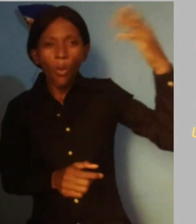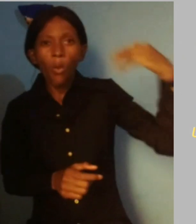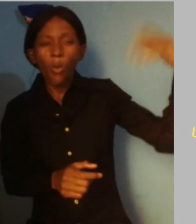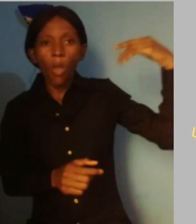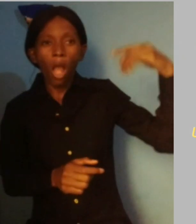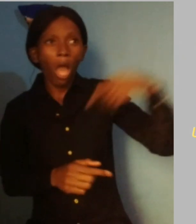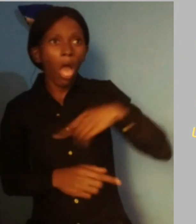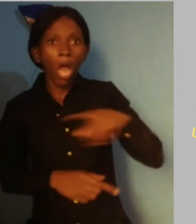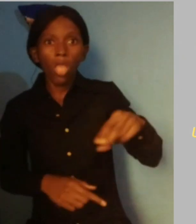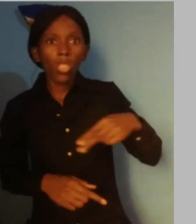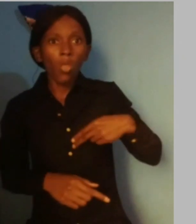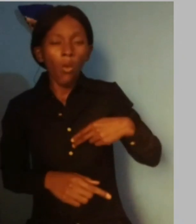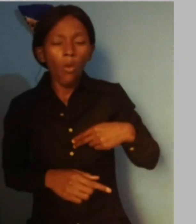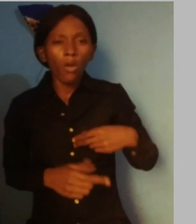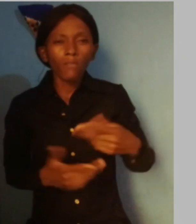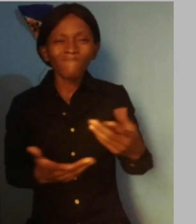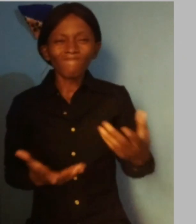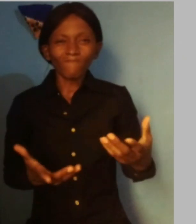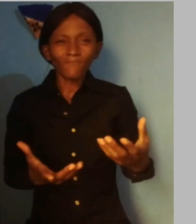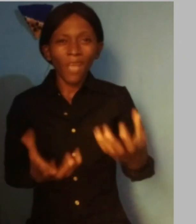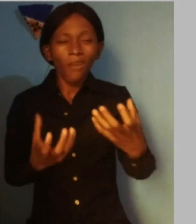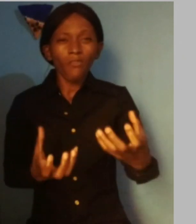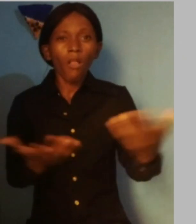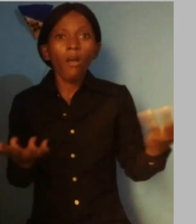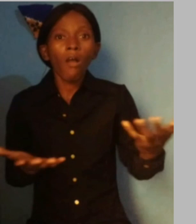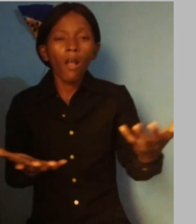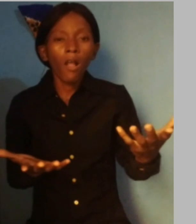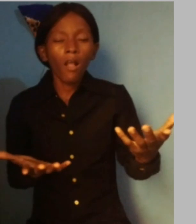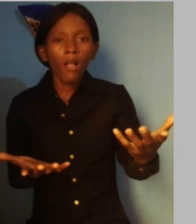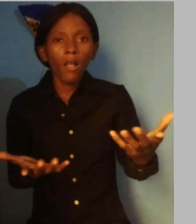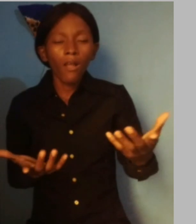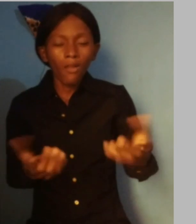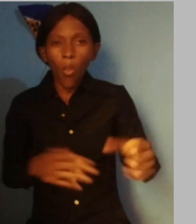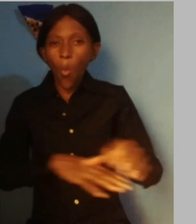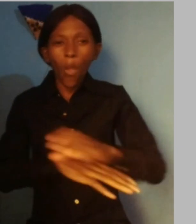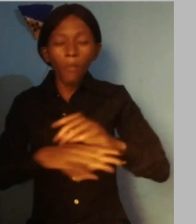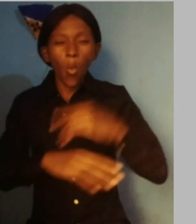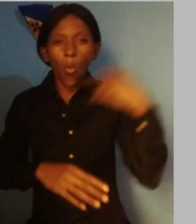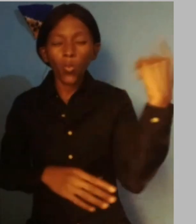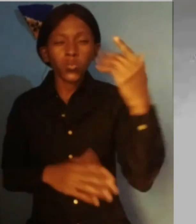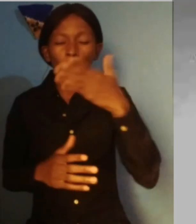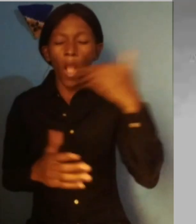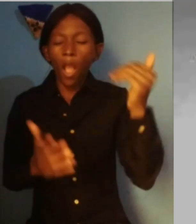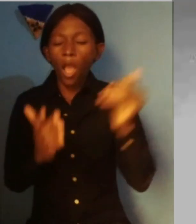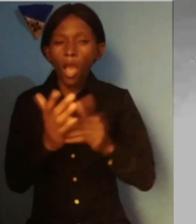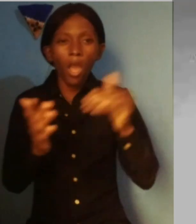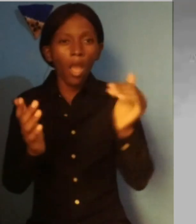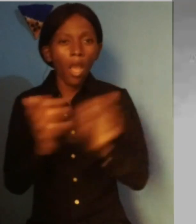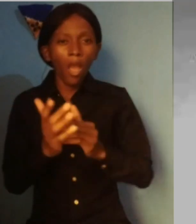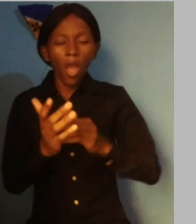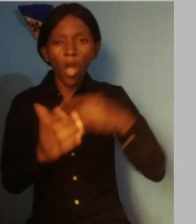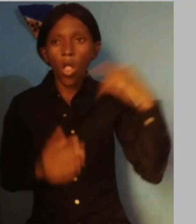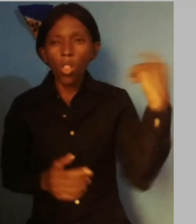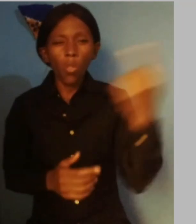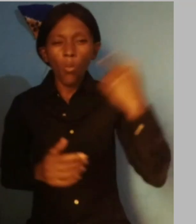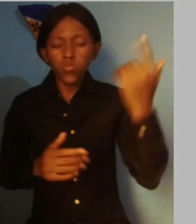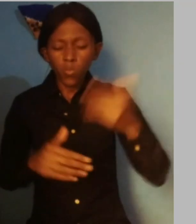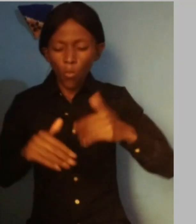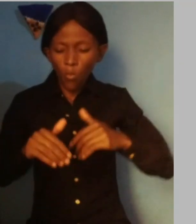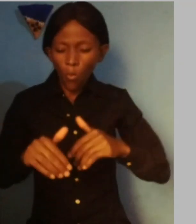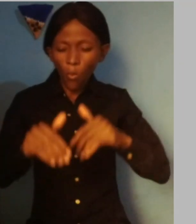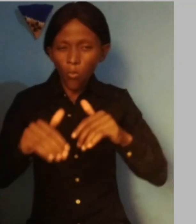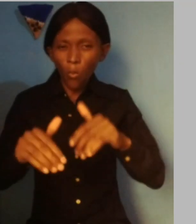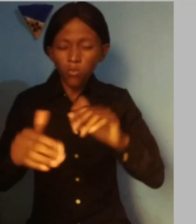Le vœu de nos ancêtres était de voir le Cameroun être meilleur en toutes